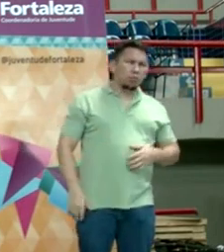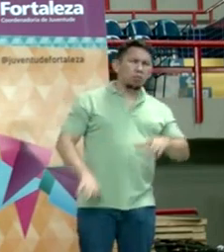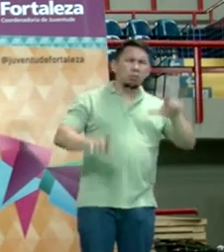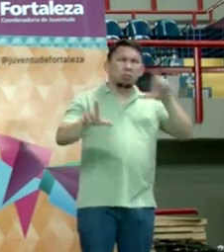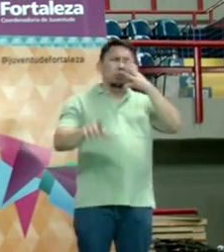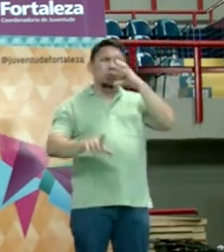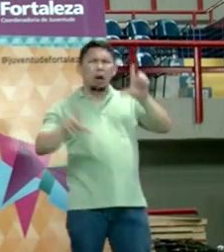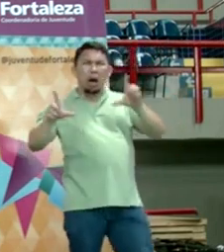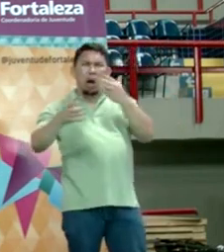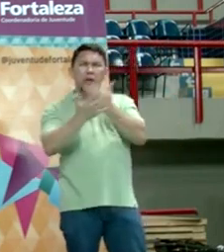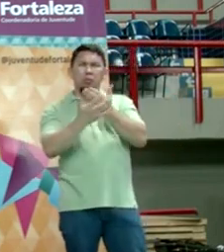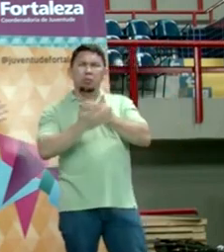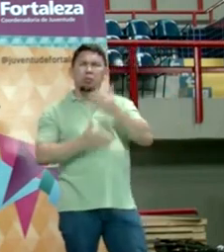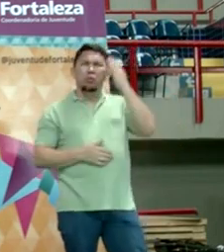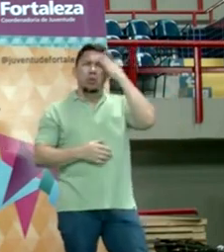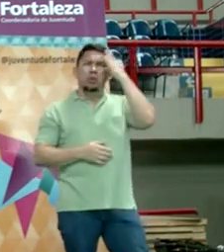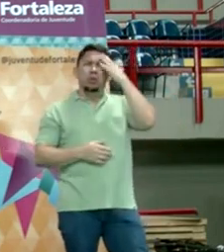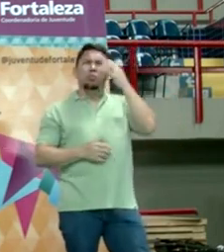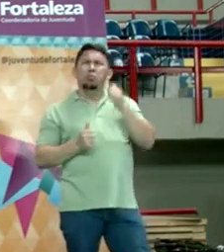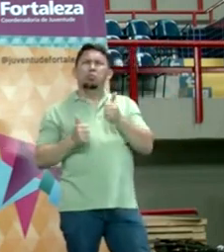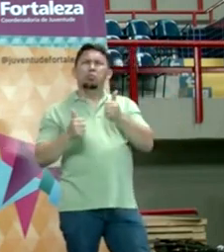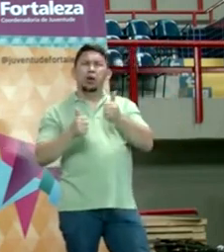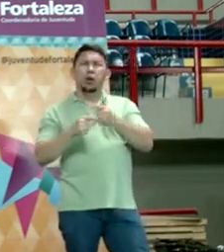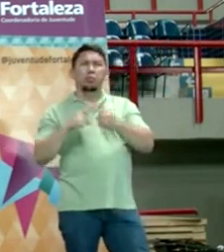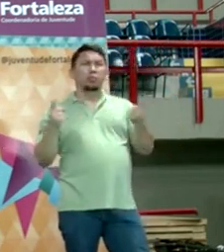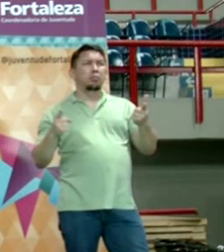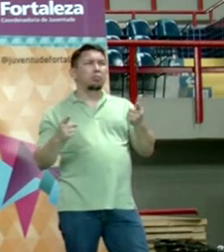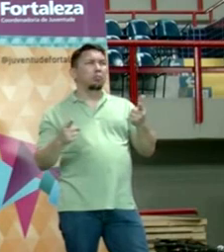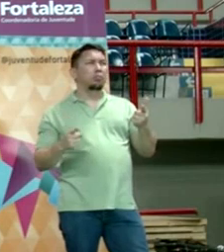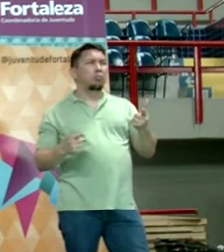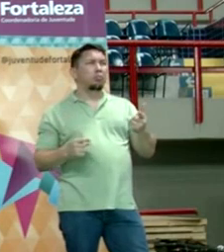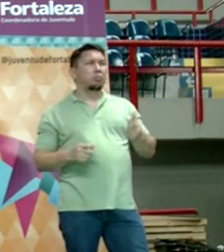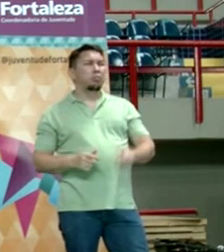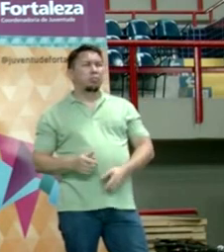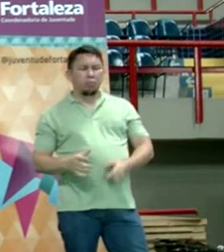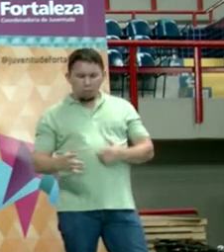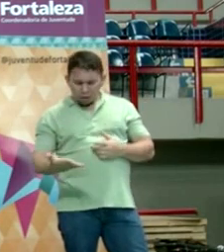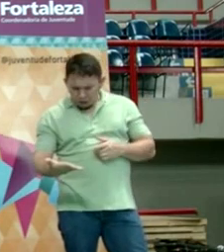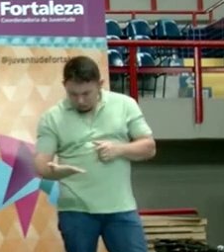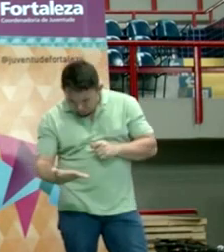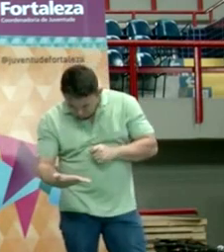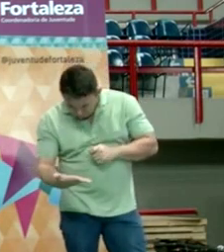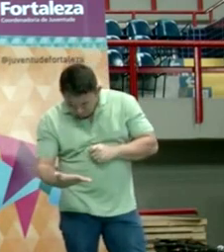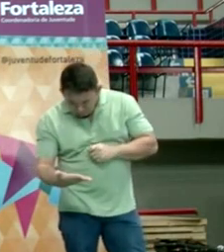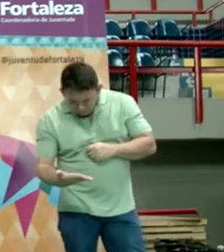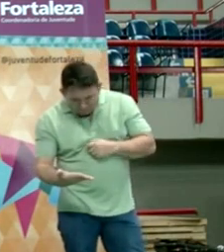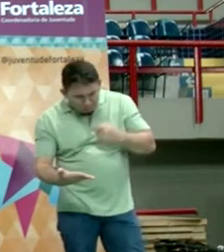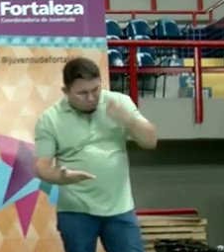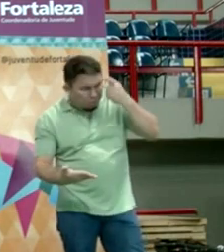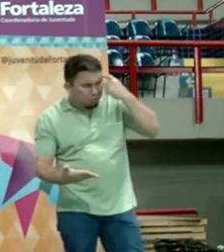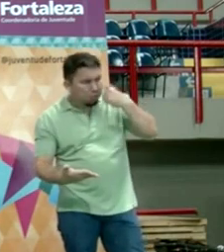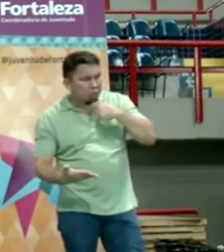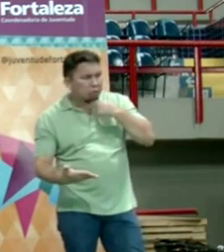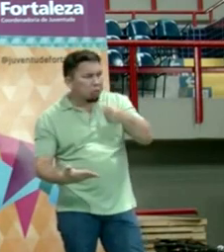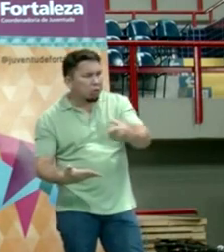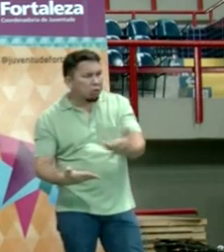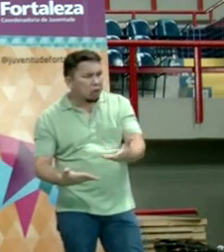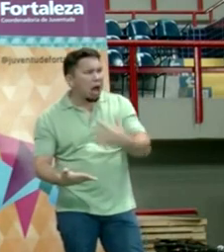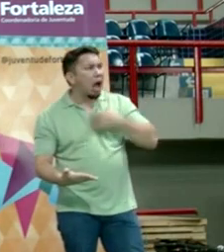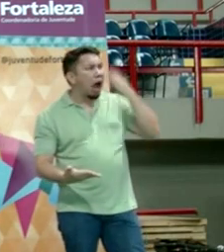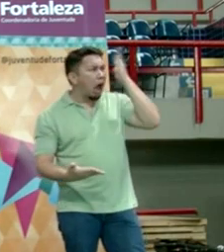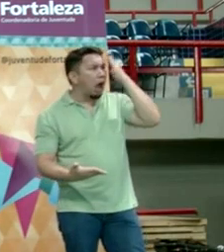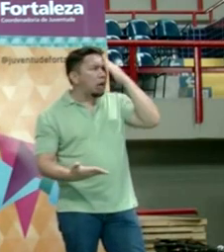essa aula, entendi tudo, mas depois que eu fui fazer, eu não sabia fazer mais nada.